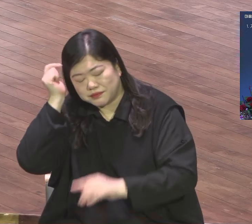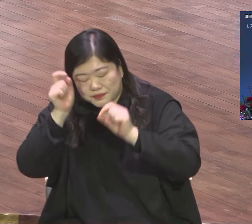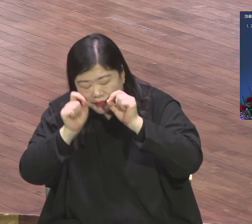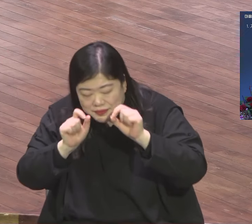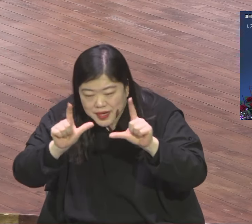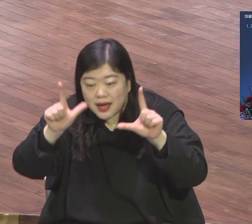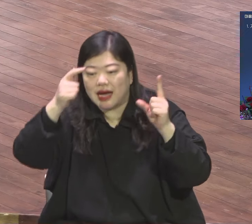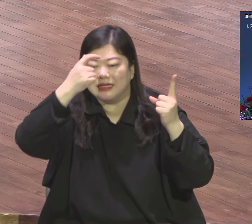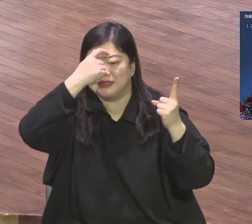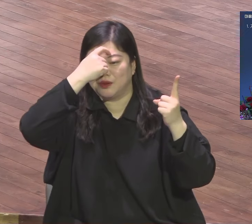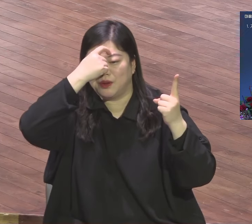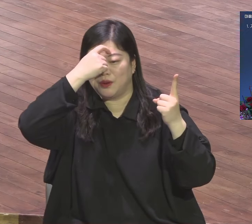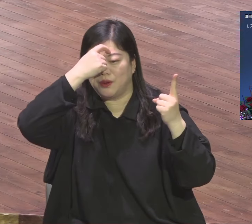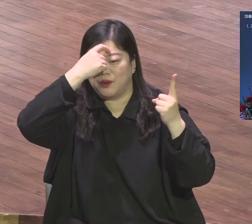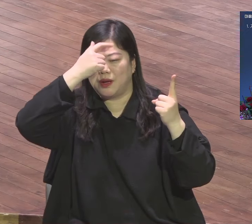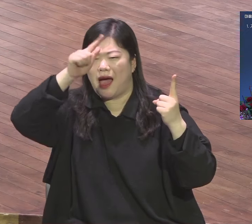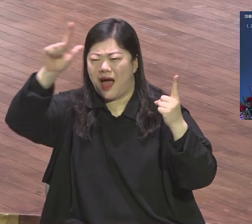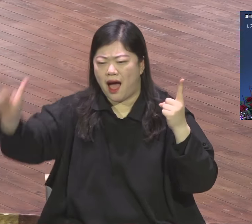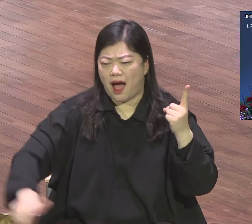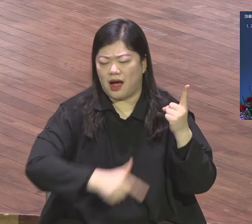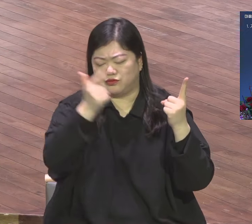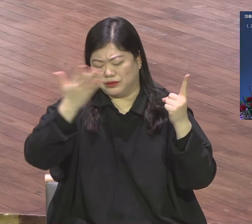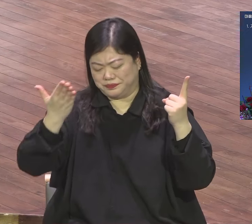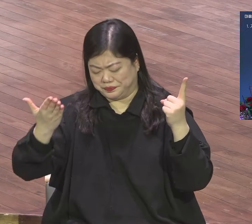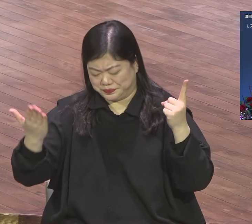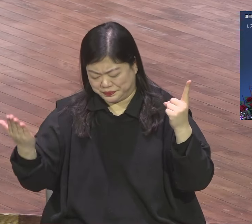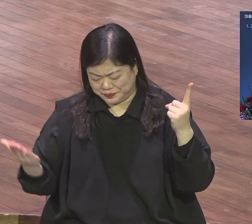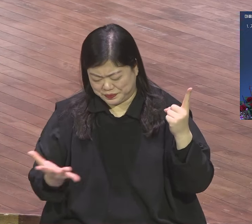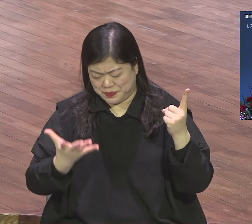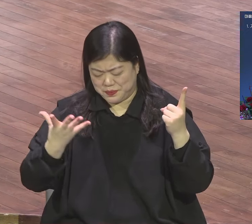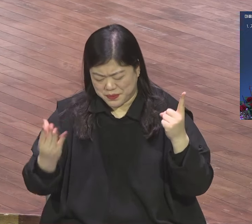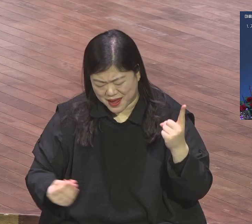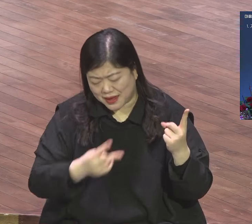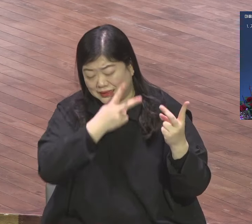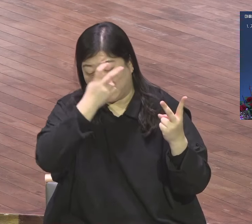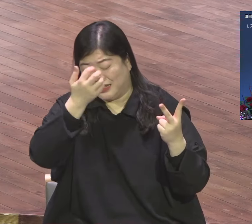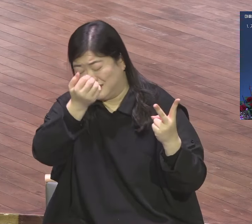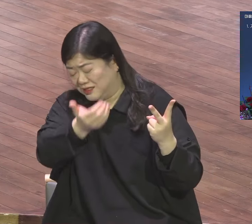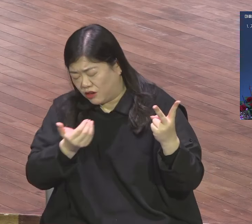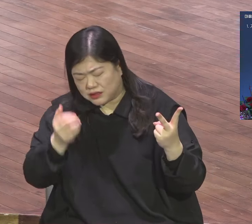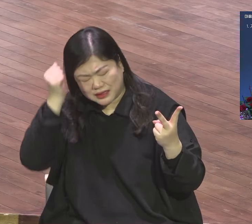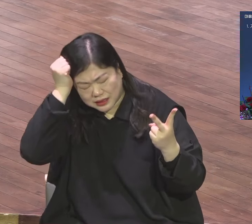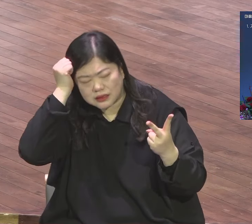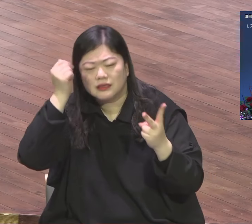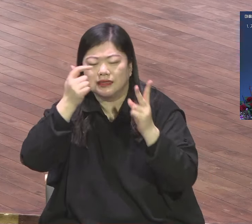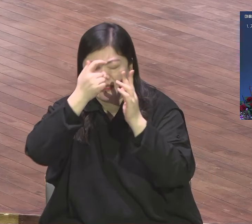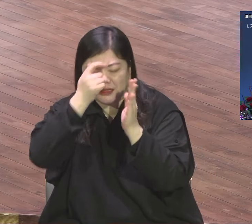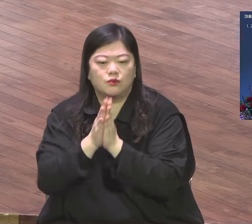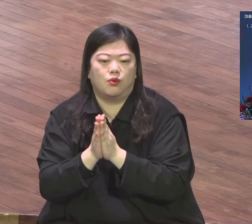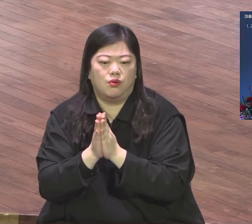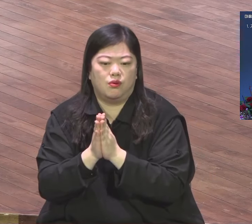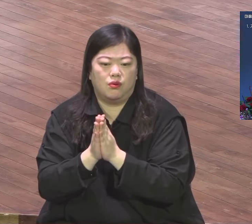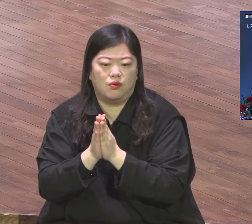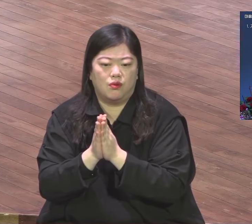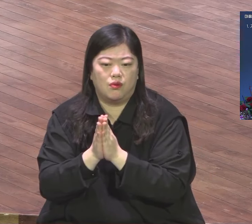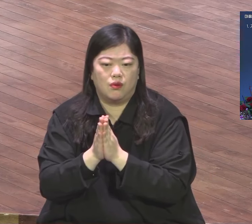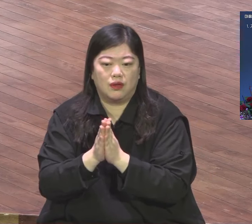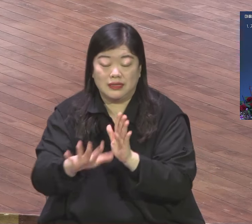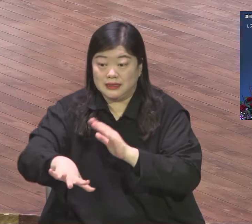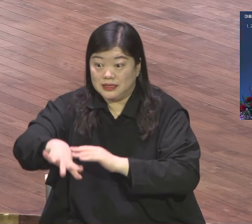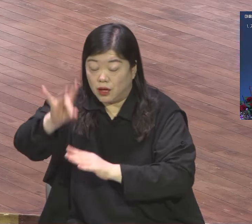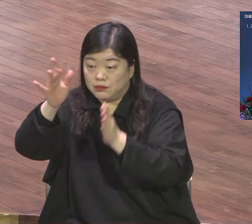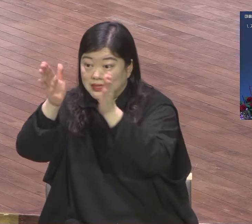시작하고 기도로 마쳐야 돼요. 그게 하나님께서 보호해 주시는 주님과 동행하는 삶이에요.